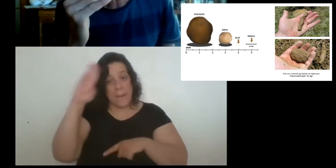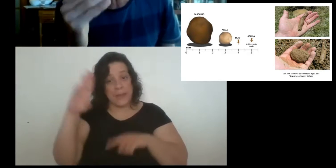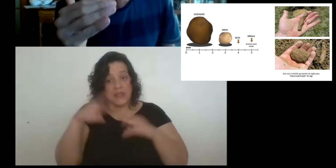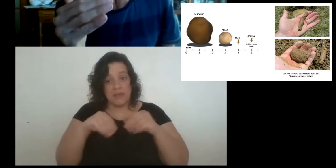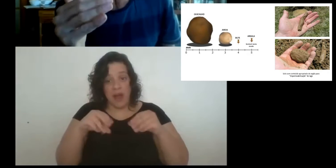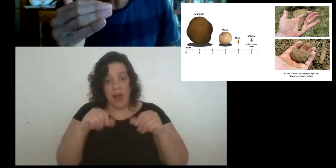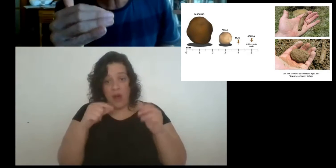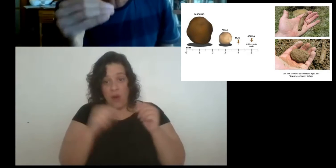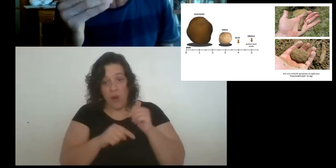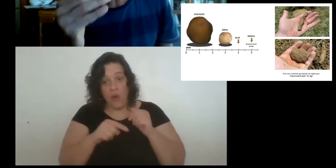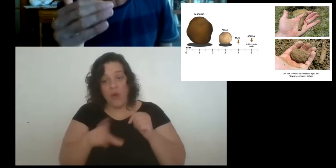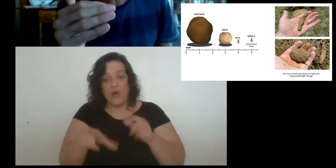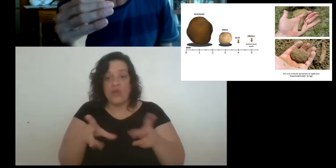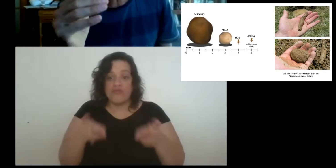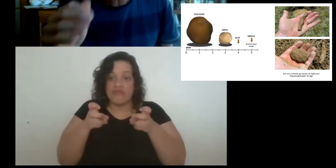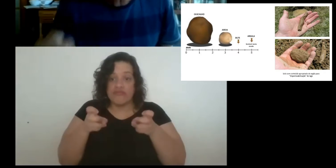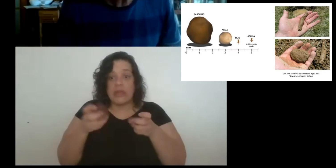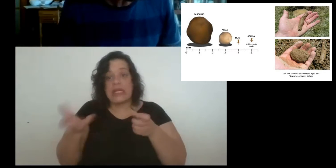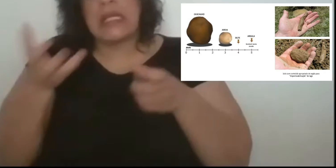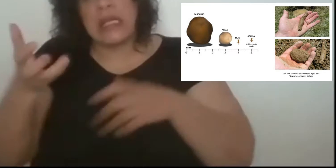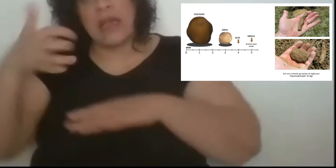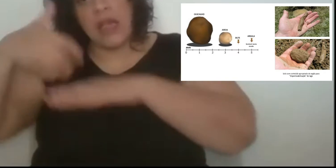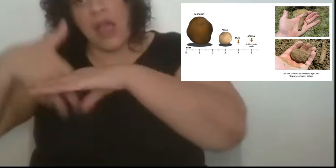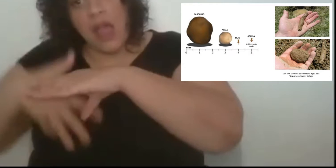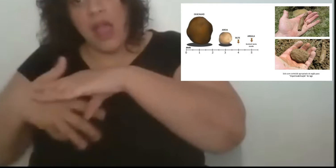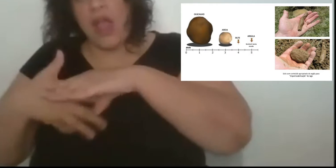de infiltrar ou não infiltrar.